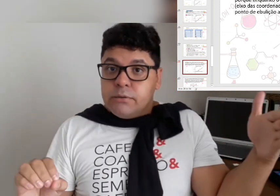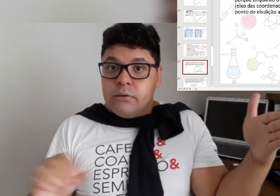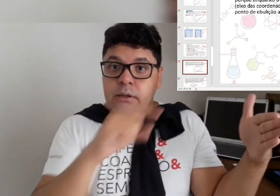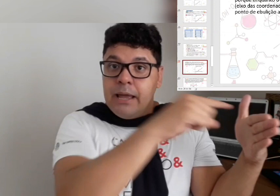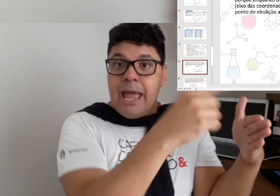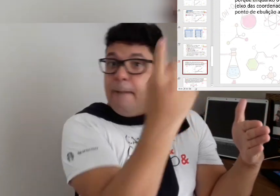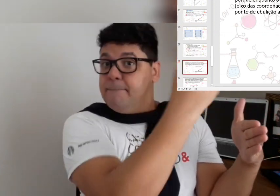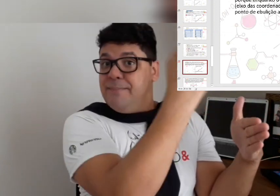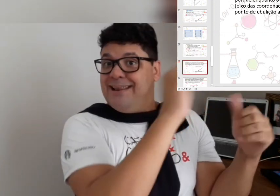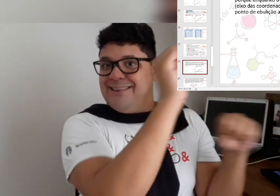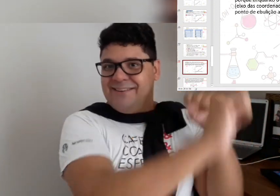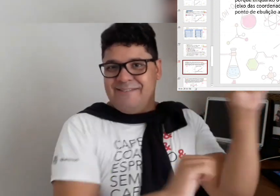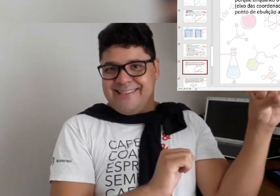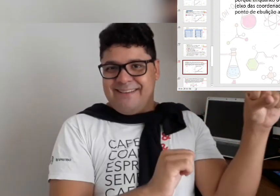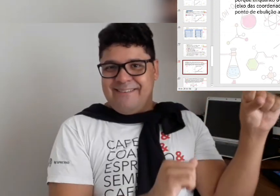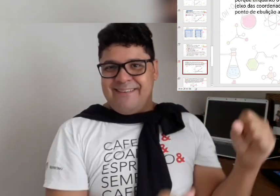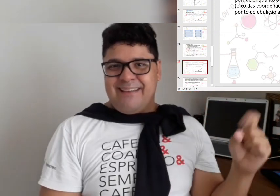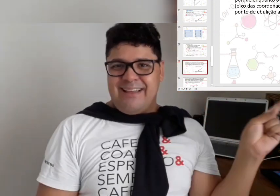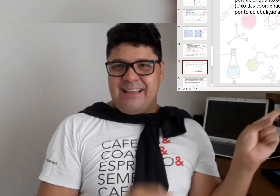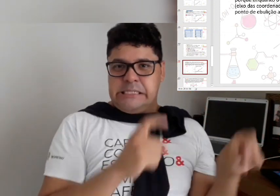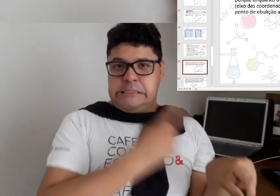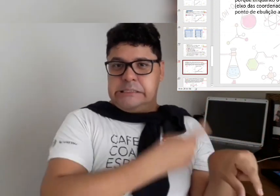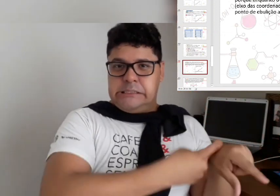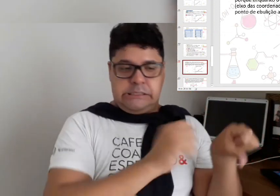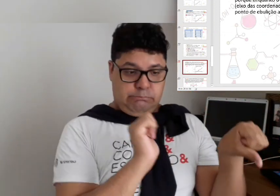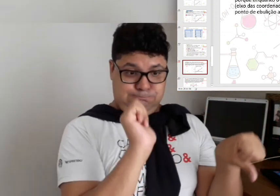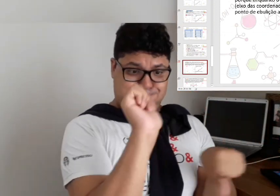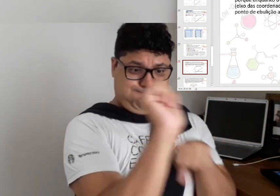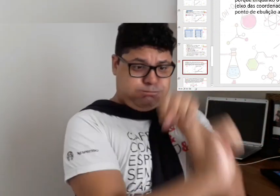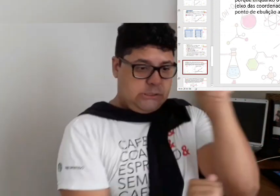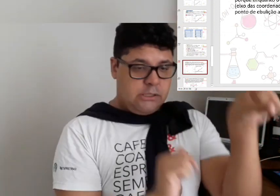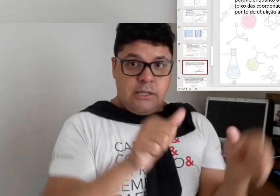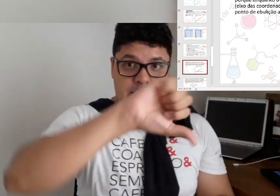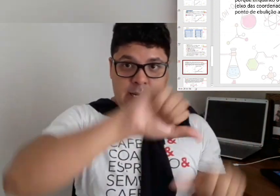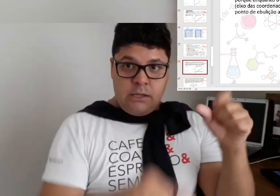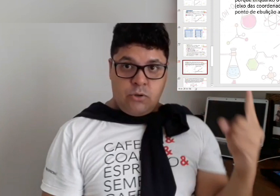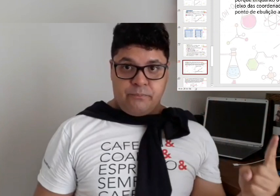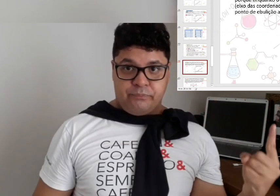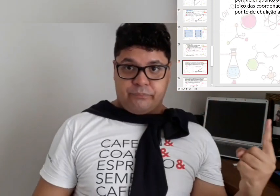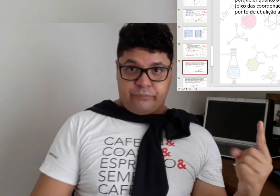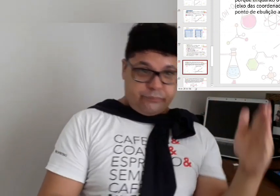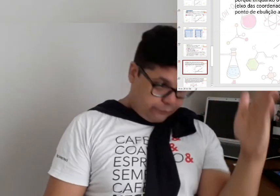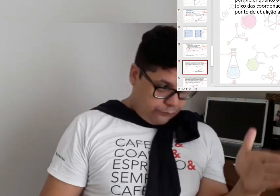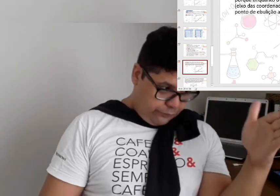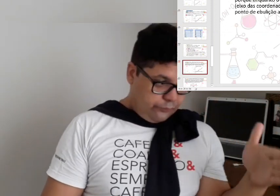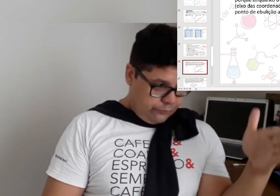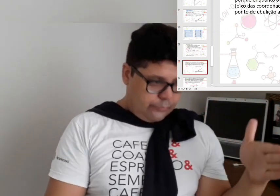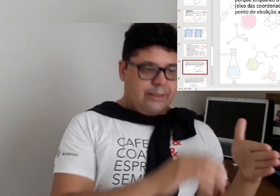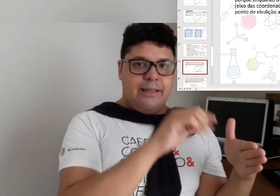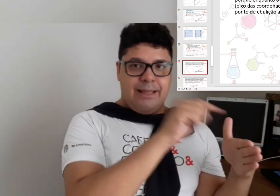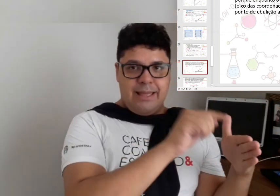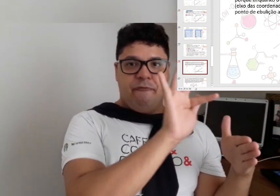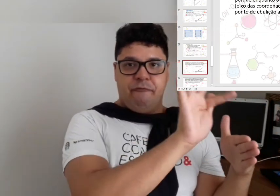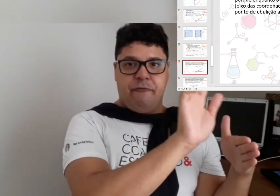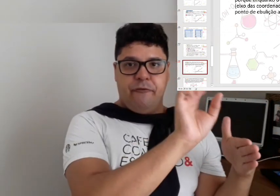que é ele, né? Vamos determinar, classificar. É a temperatura em que está acontecendo a mudança de estado do sólido para o estado